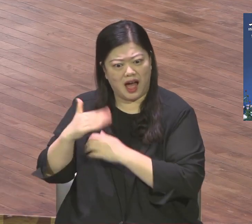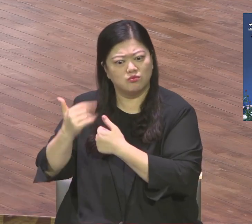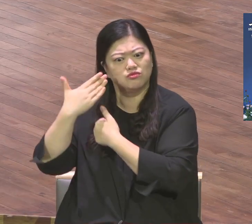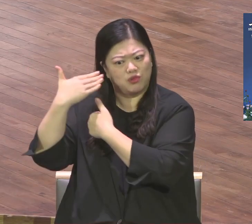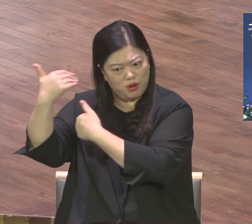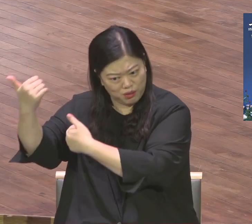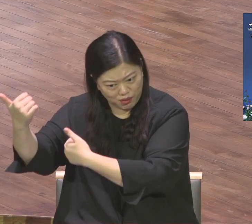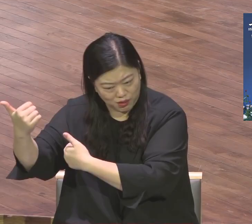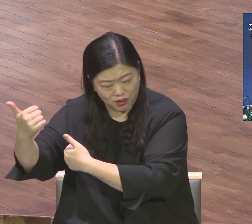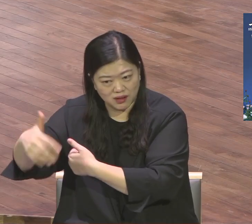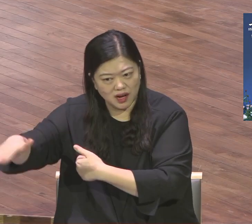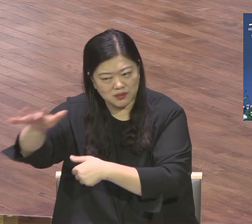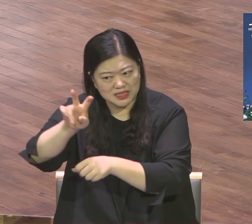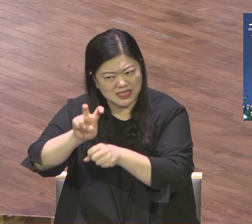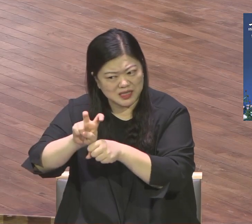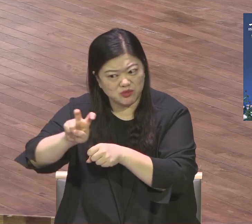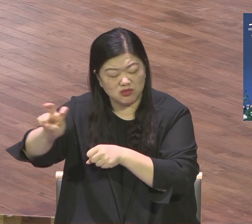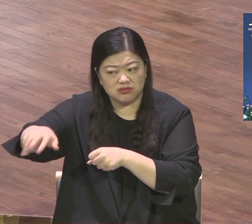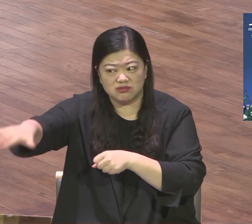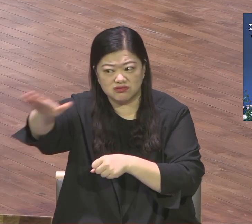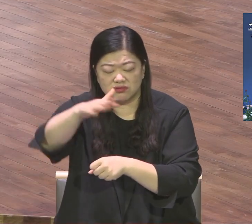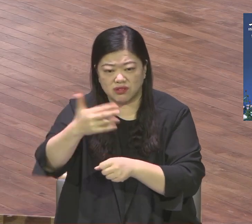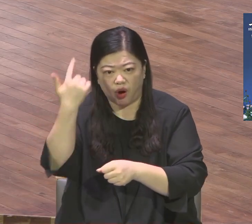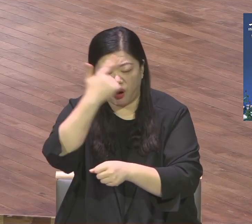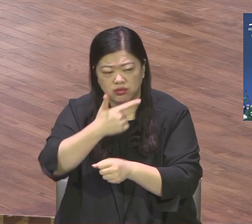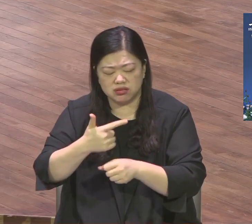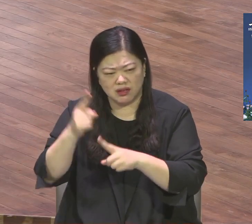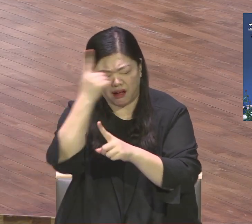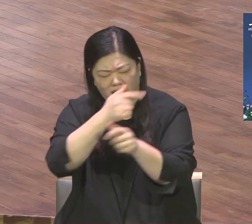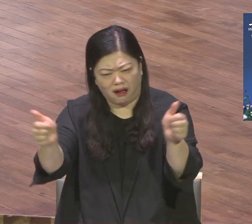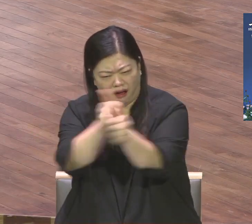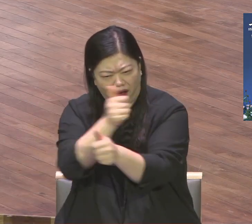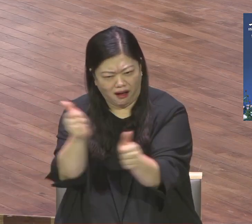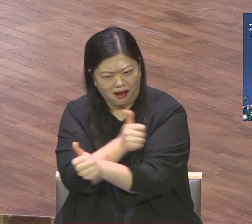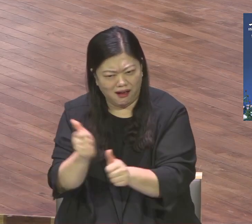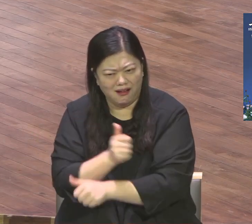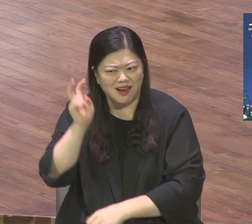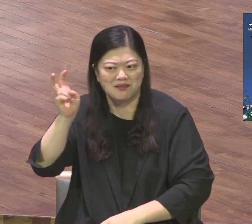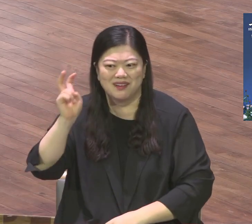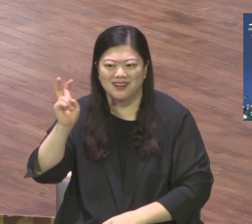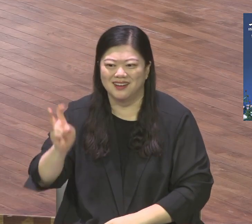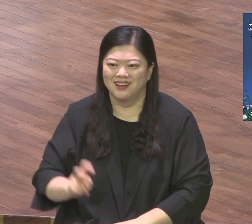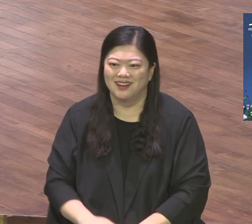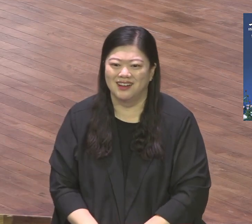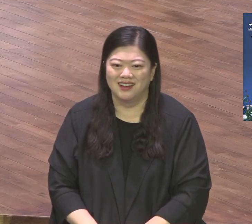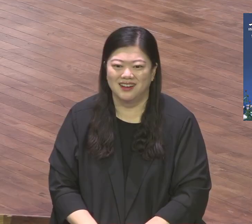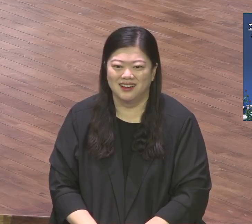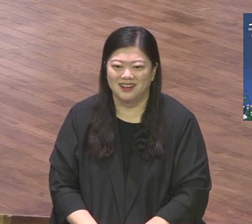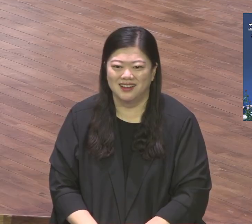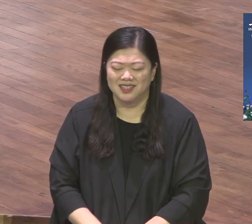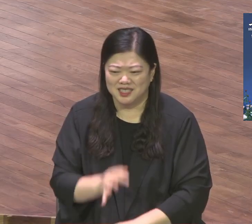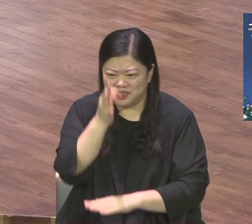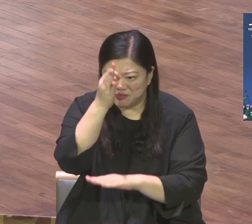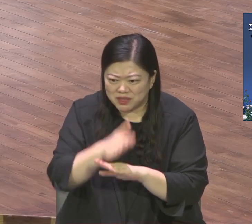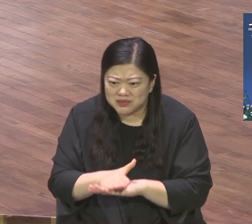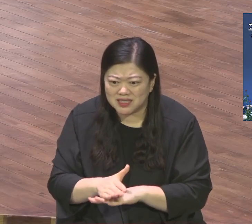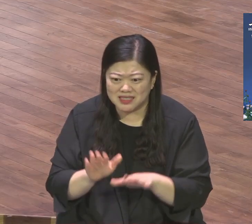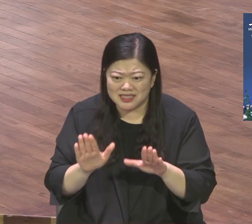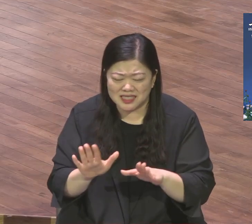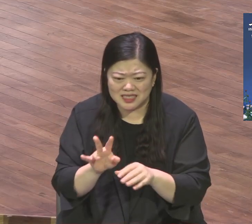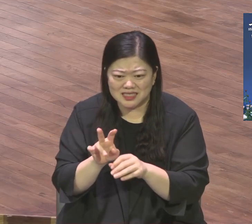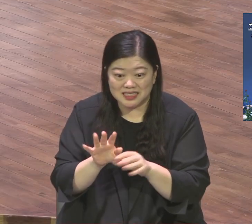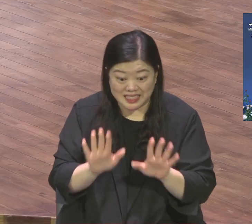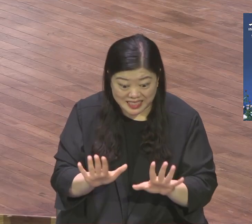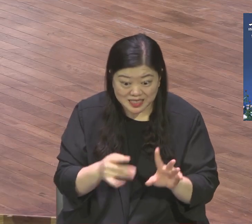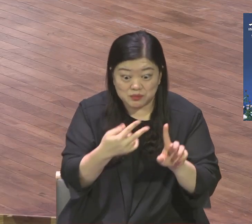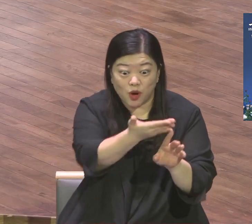20년 지나면 거의 없을 거예요. 1세대들. 제가 볼 땐 20년 지나면 1세대는 다 없어요.